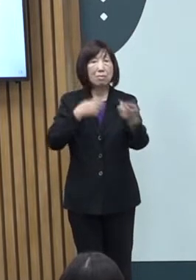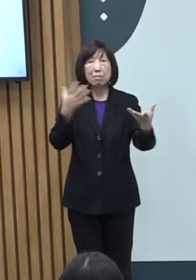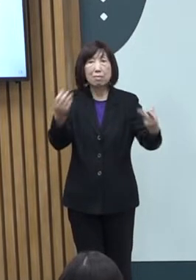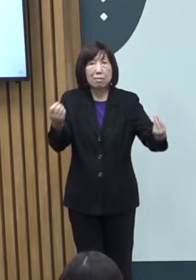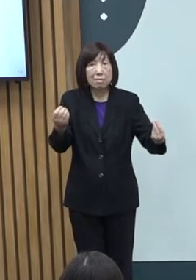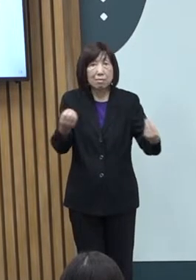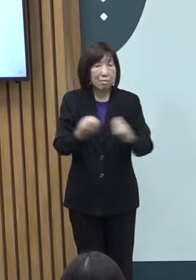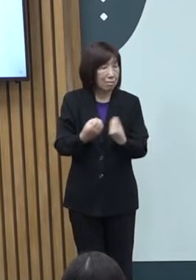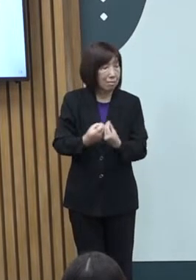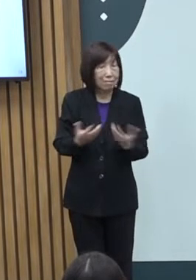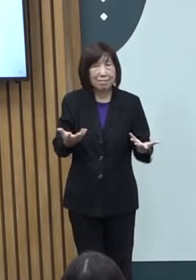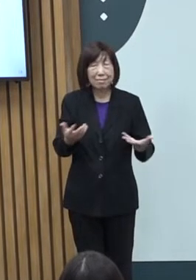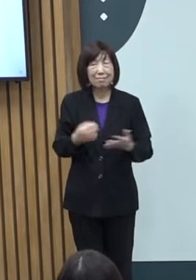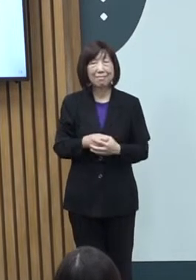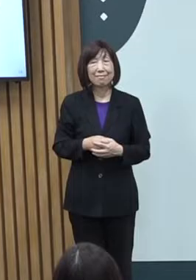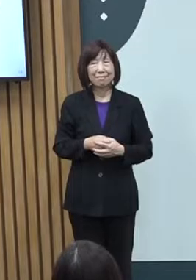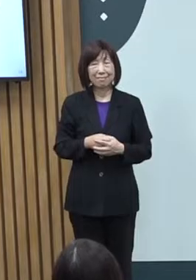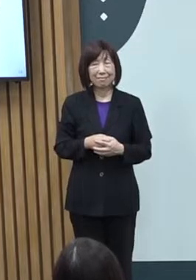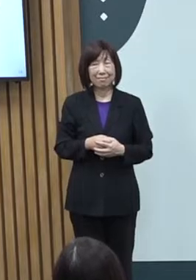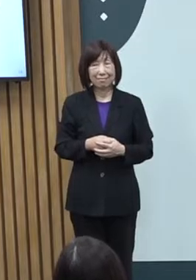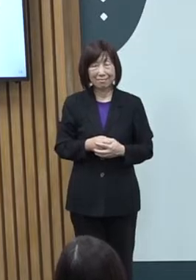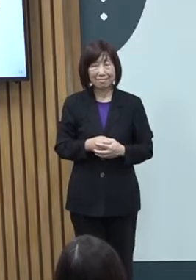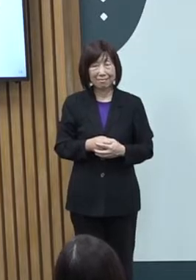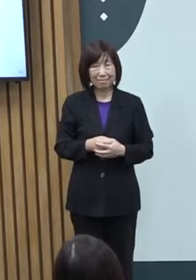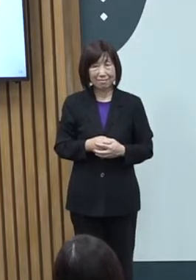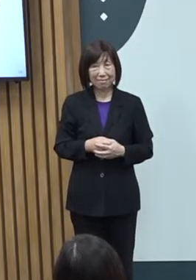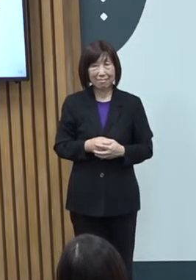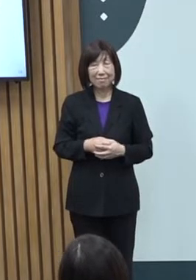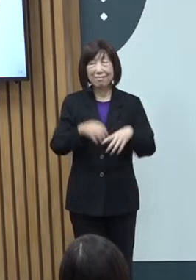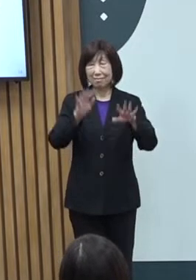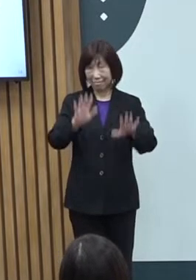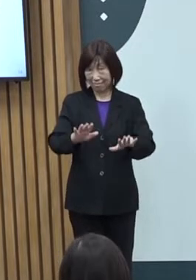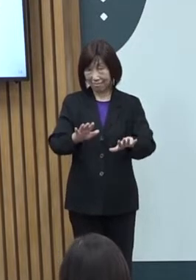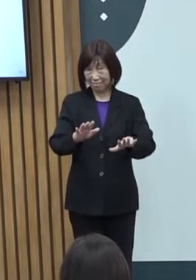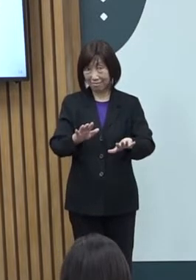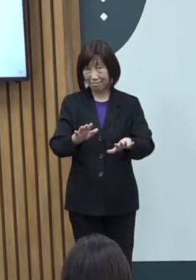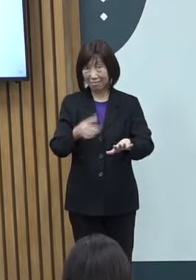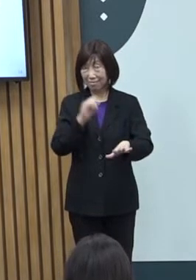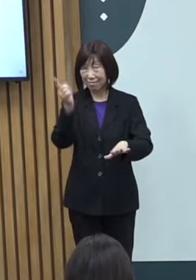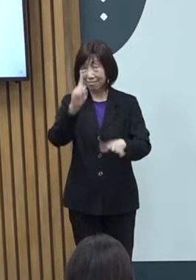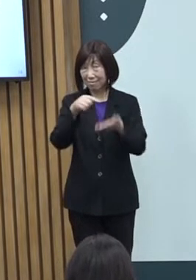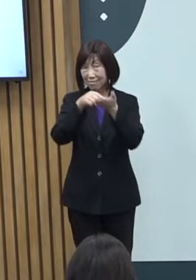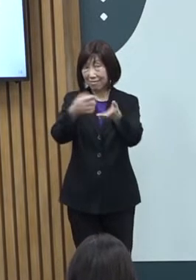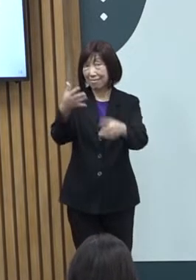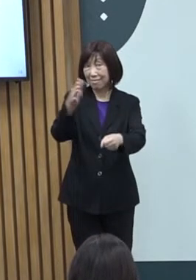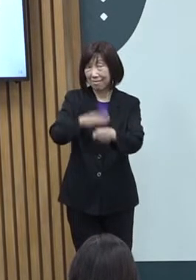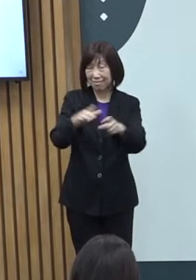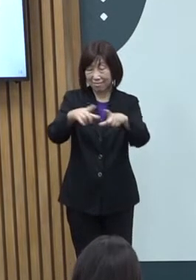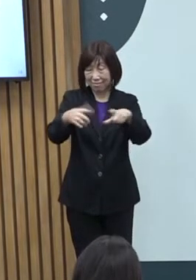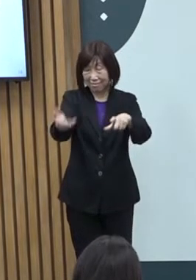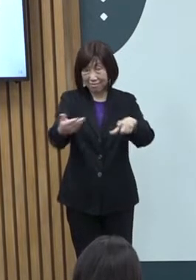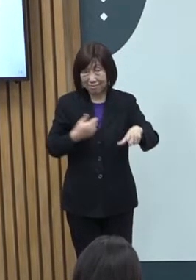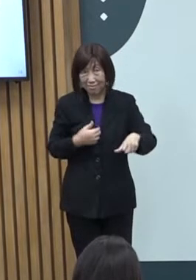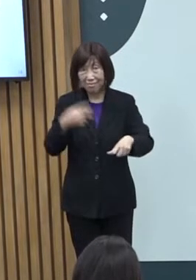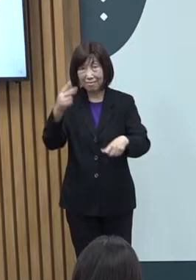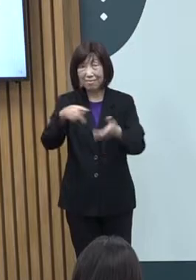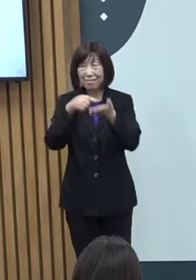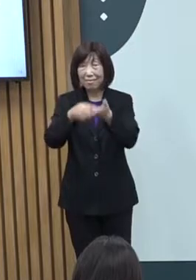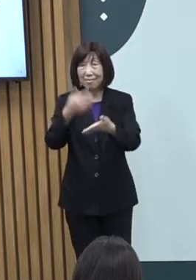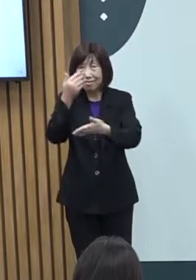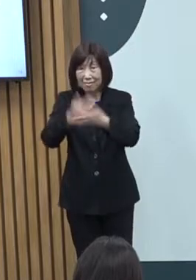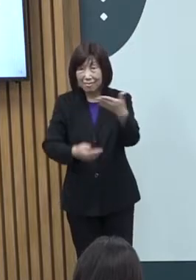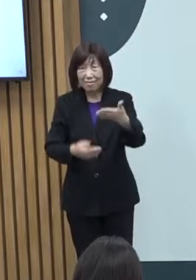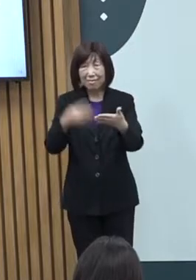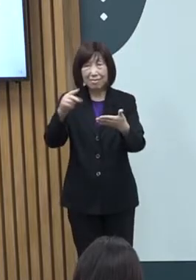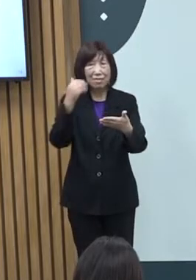时候怎么办呢？那接下来就跟各位介绍一下怎样来补税单，还有怎样申请减免，还有预期